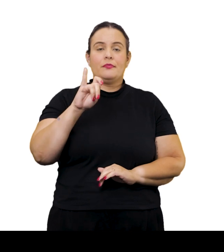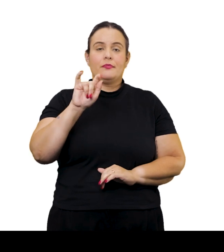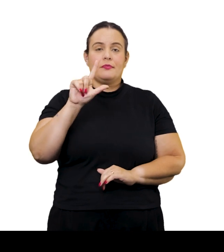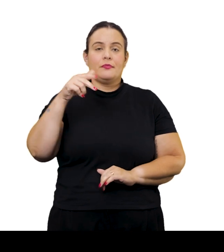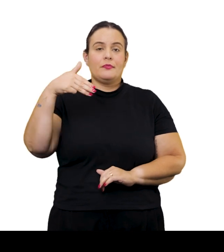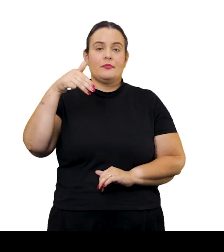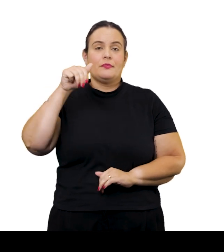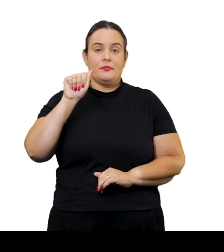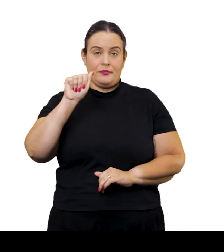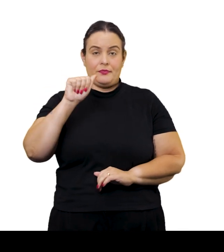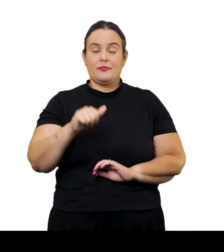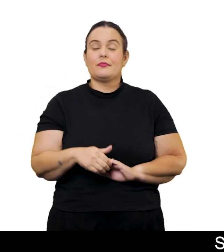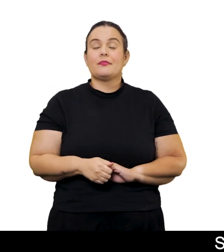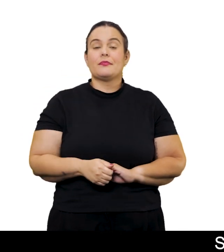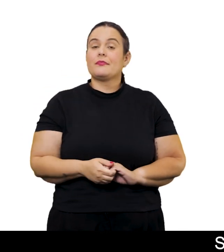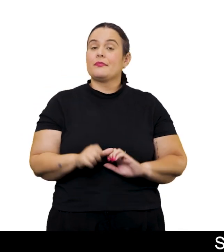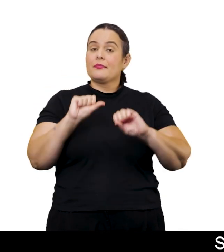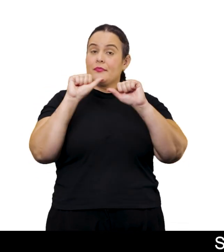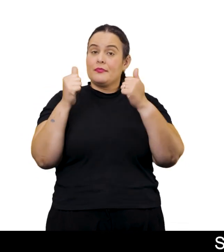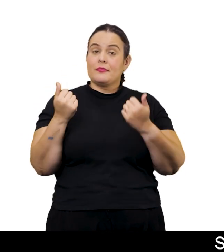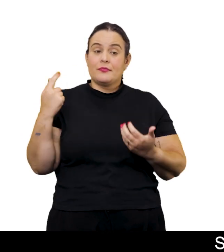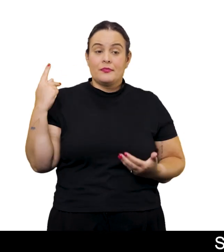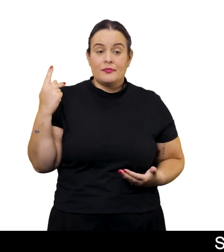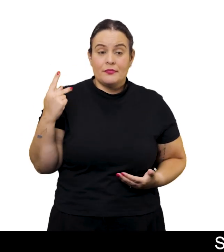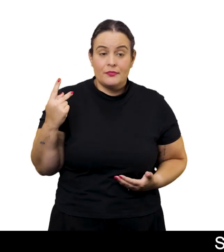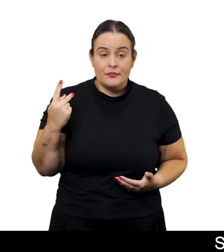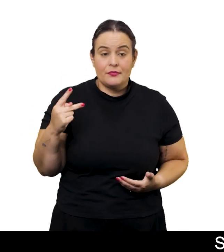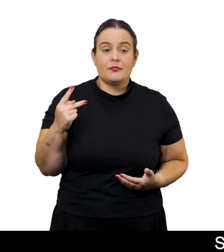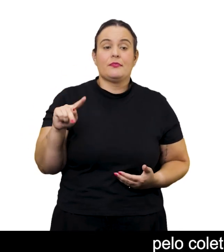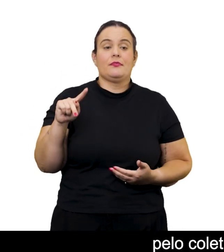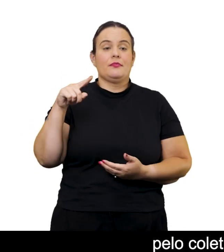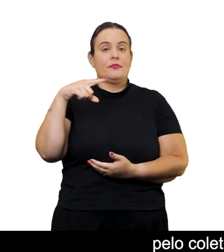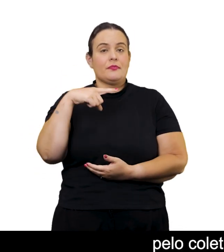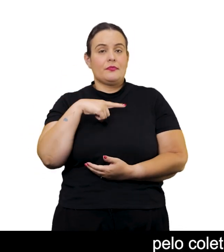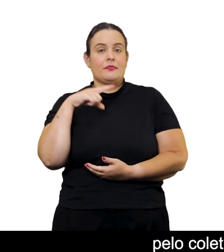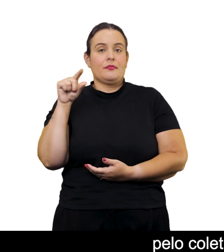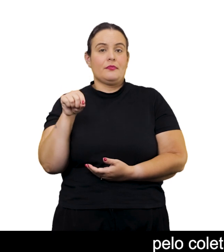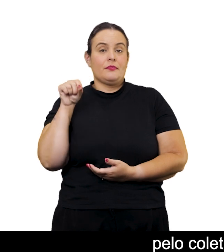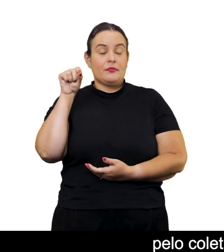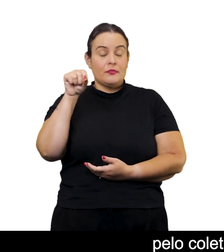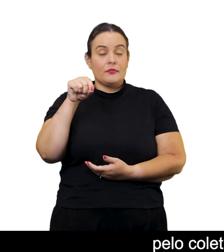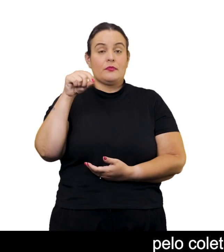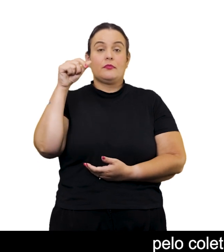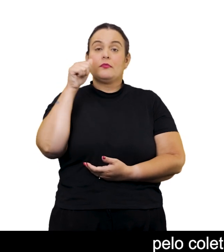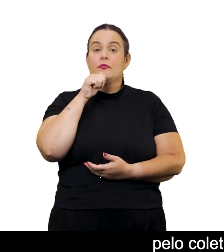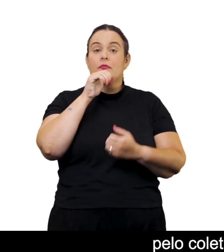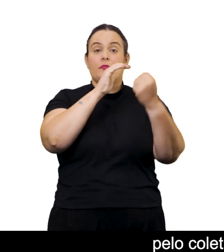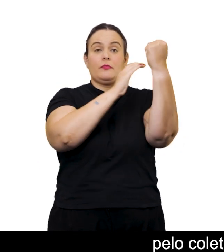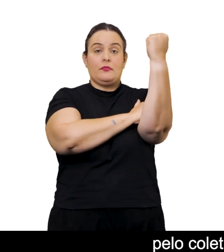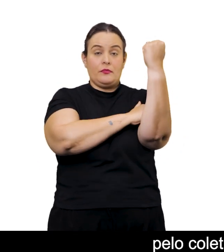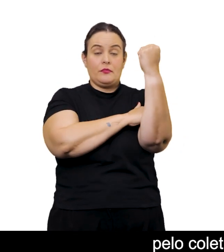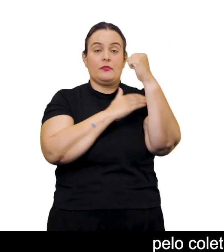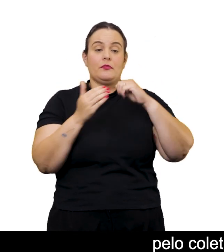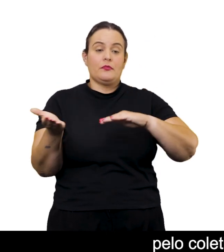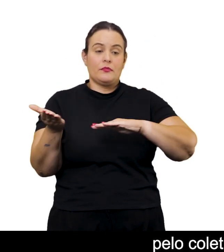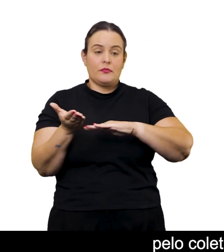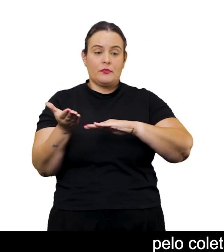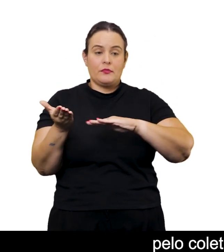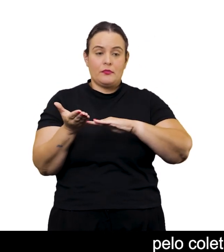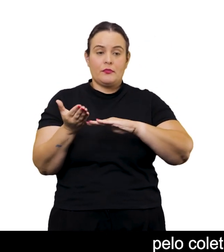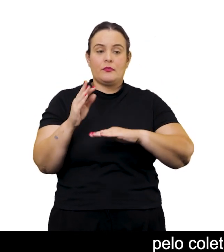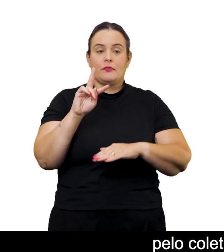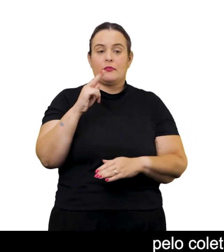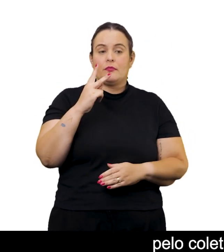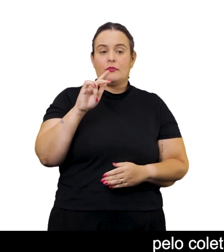amantes. Sua obra é canalizada e atualizada pelo coletivo feminista contemporâneo Ilma's Ghost,